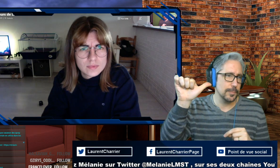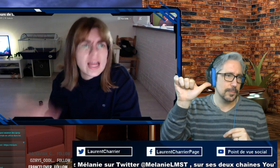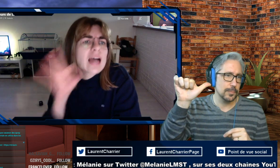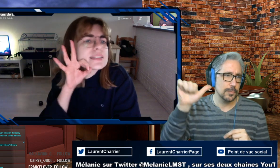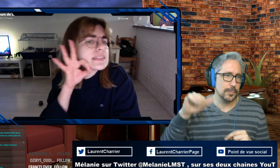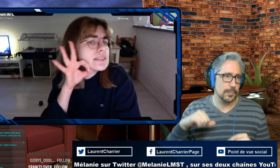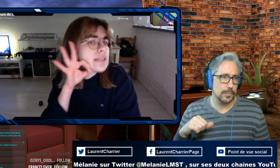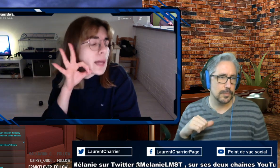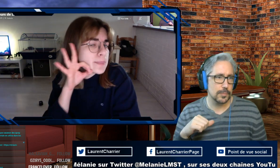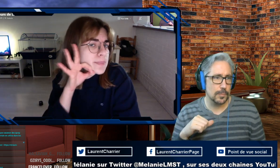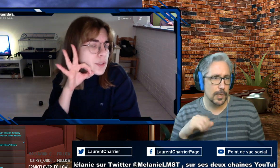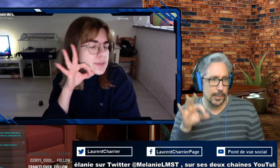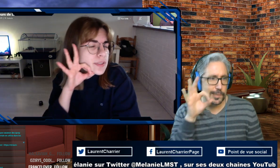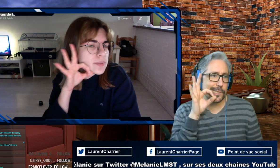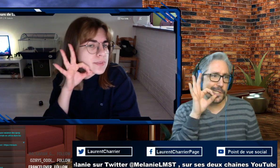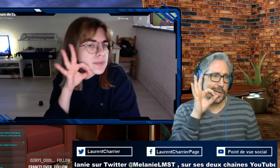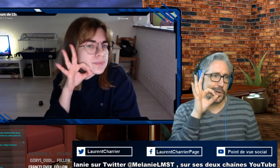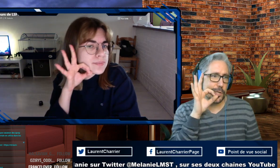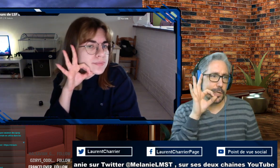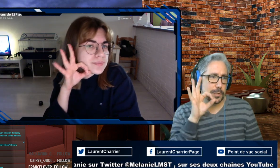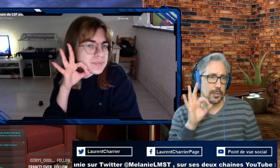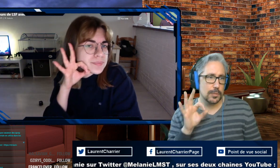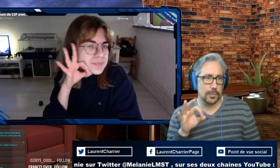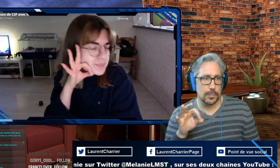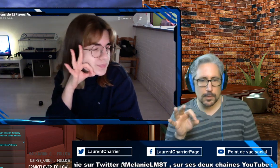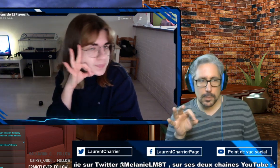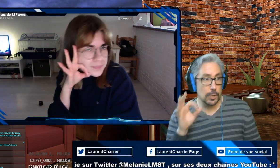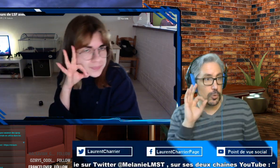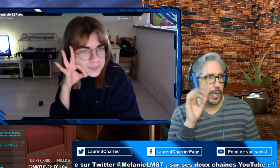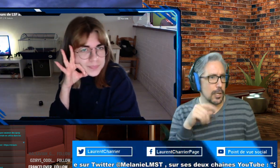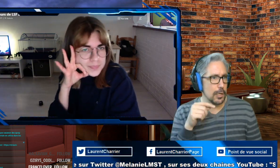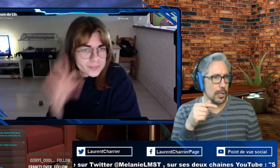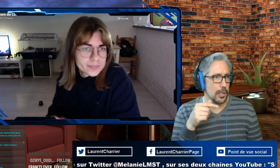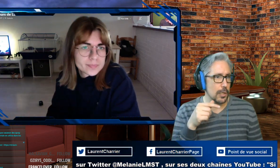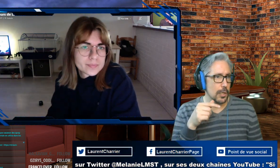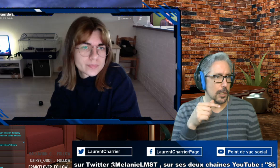Sida. Ah, sida. Sida, ok.